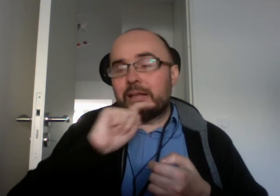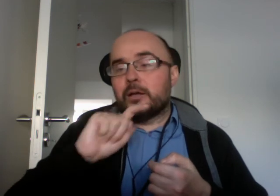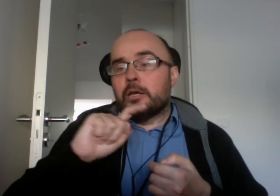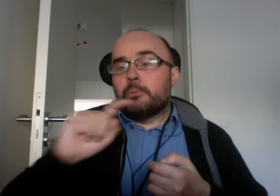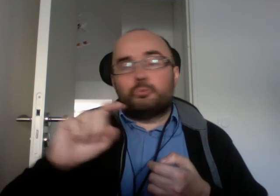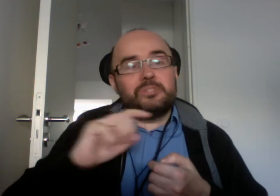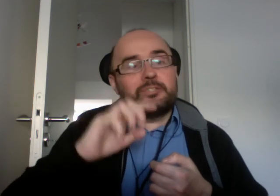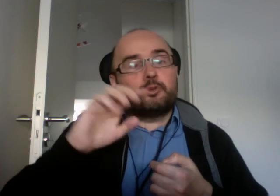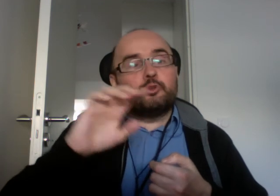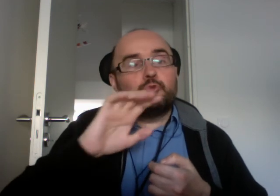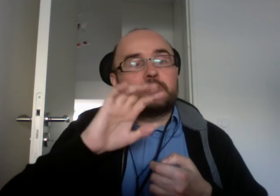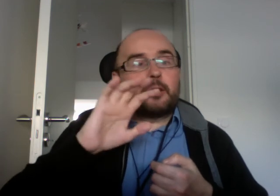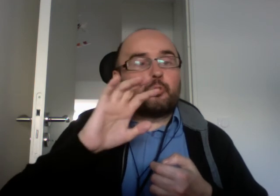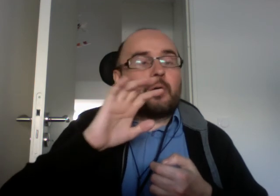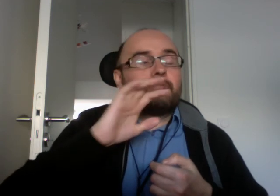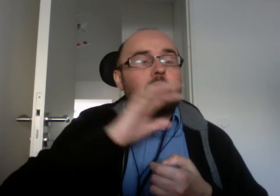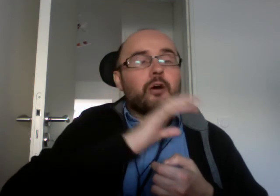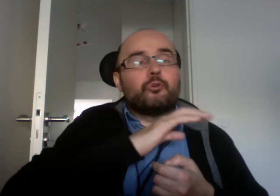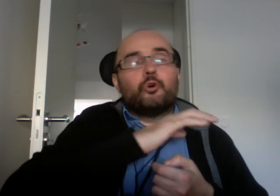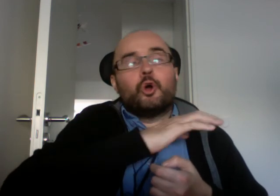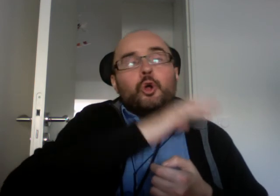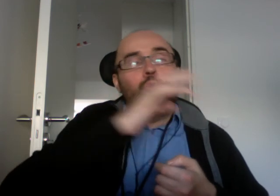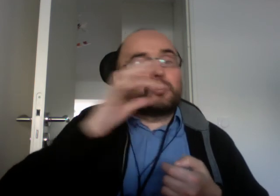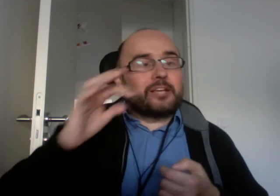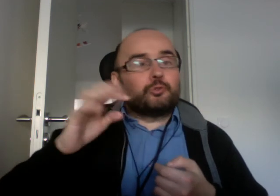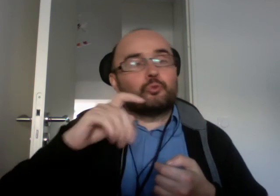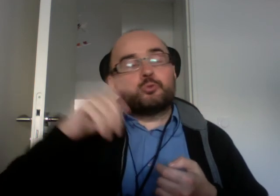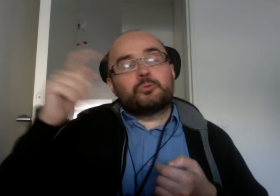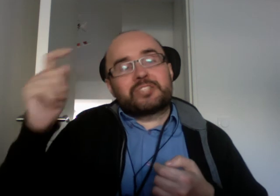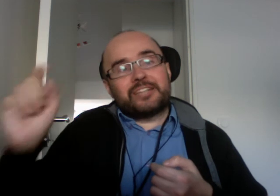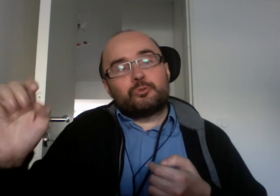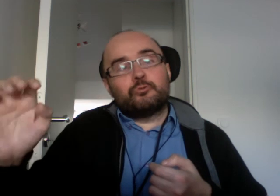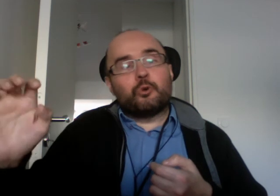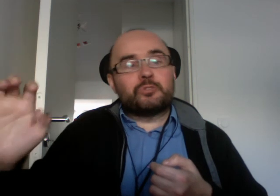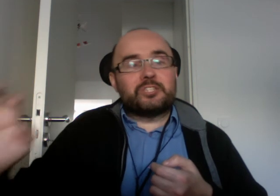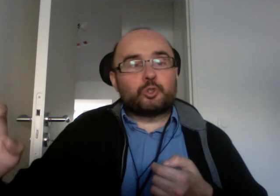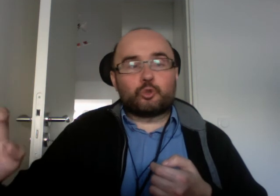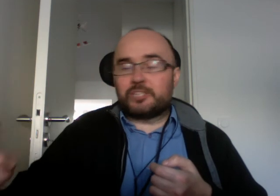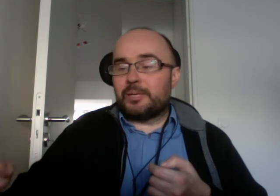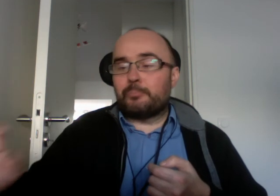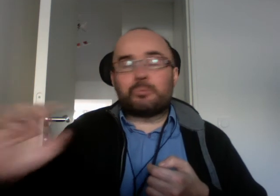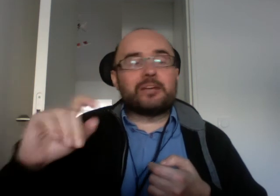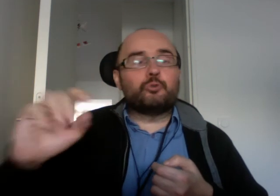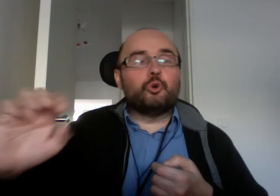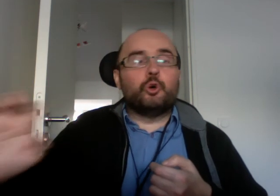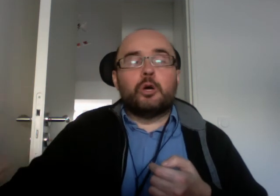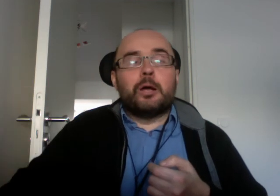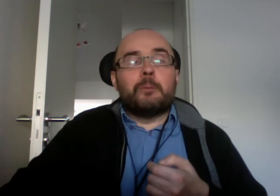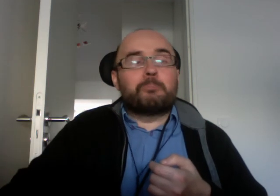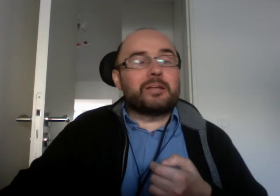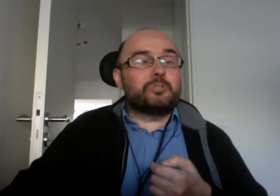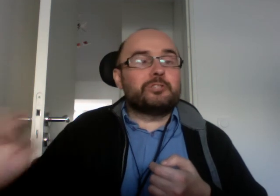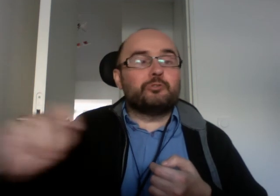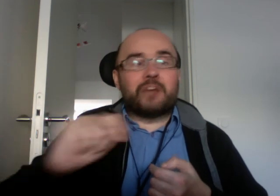puisque nous allons avoir l'occasion très souvent d'échanger plein de petites nouvelles.